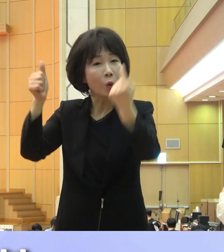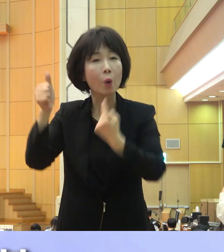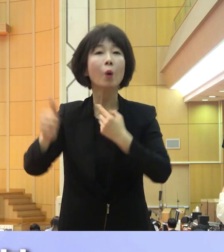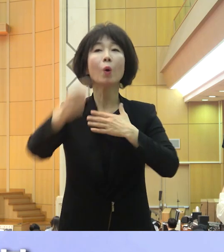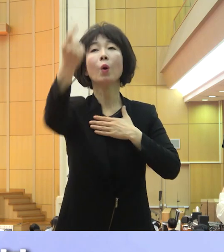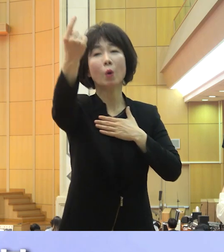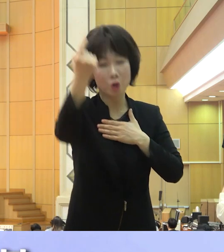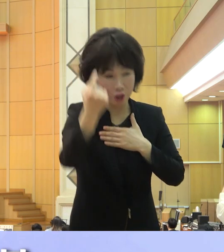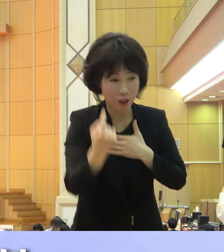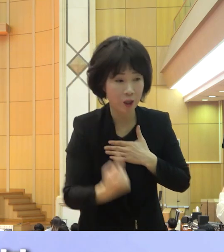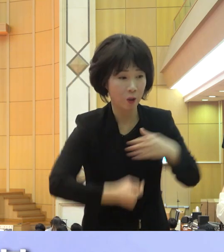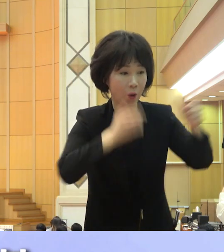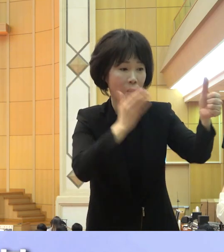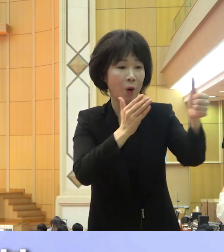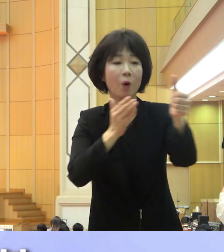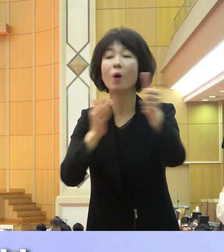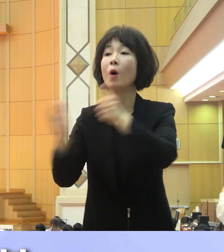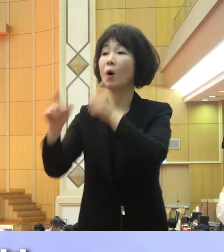예수께로